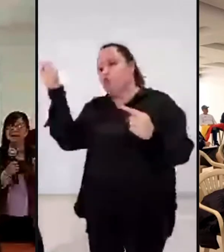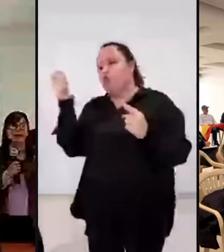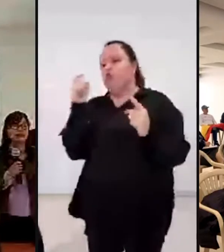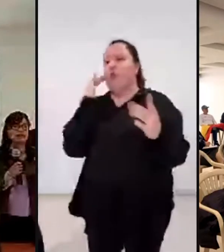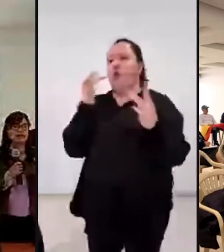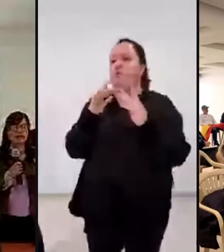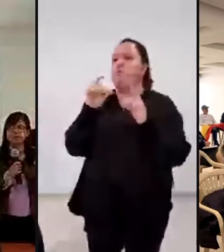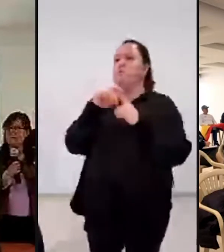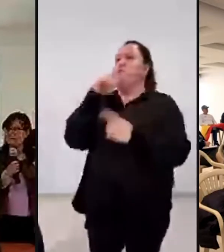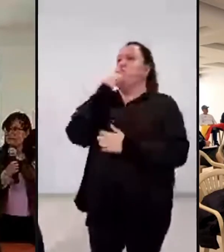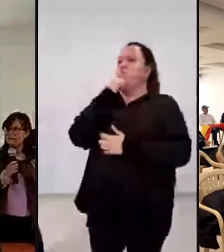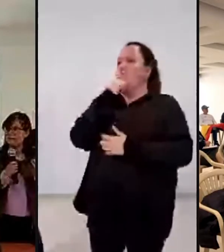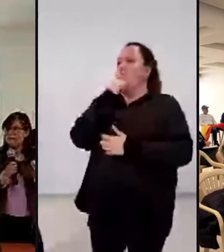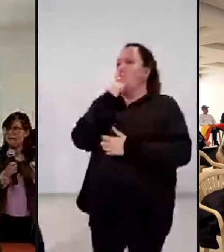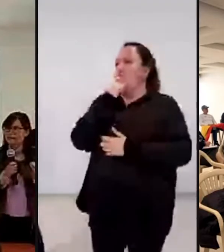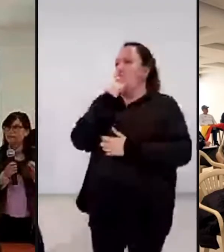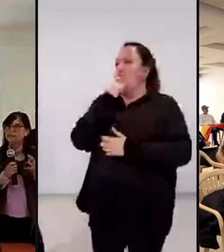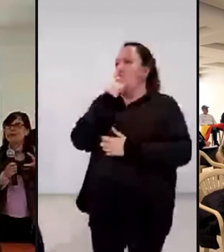utilizamos